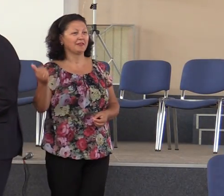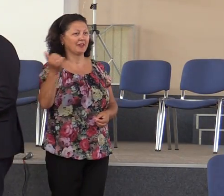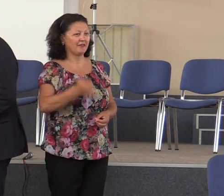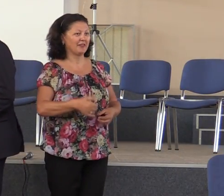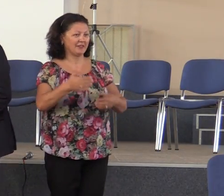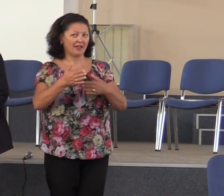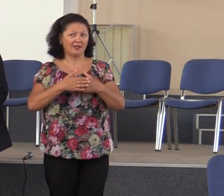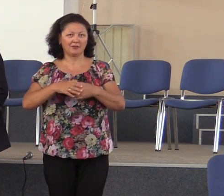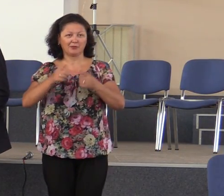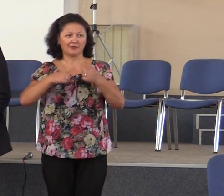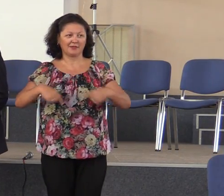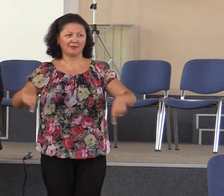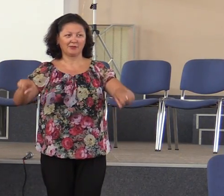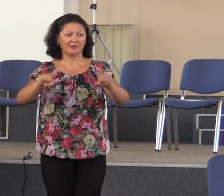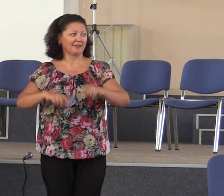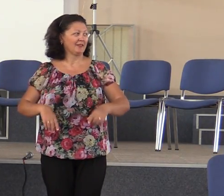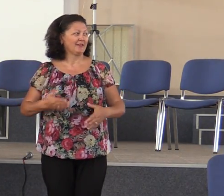noastre.